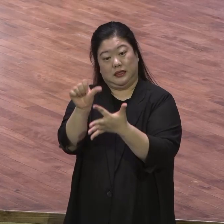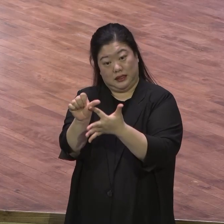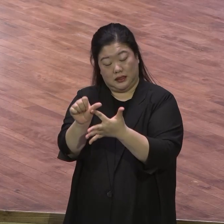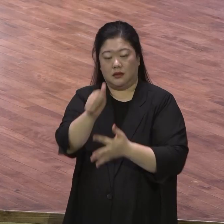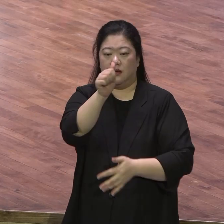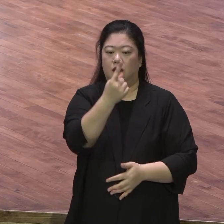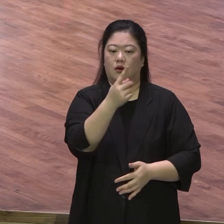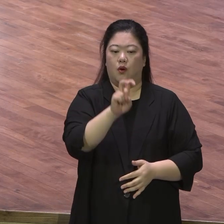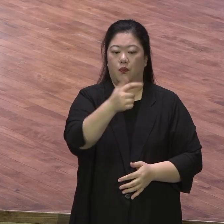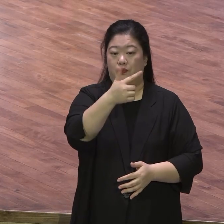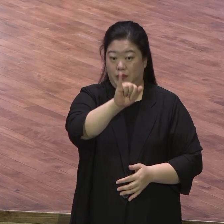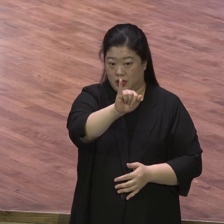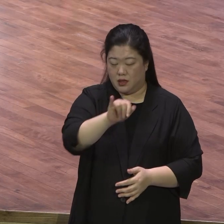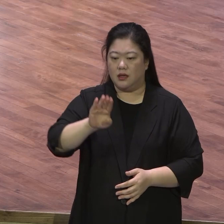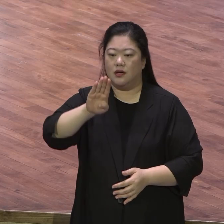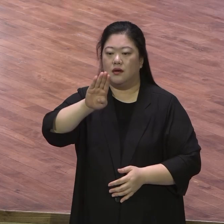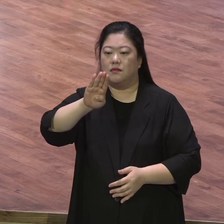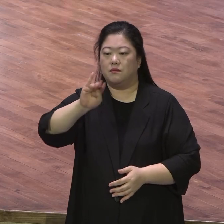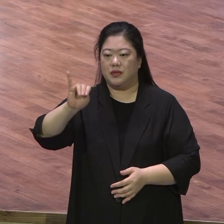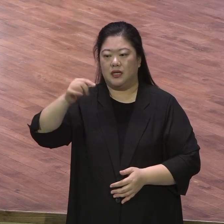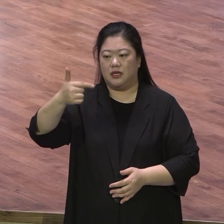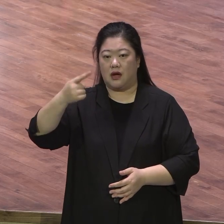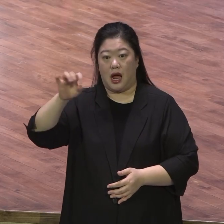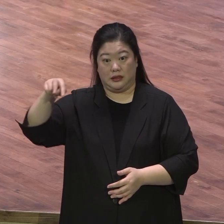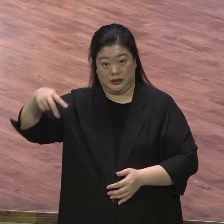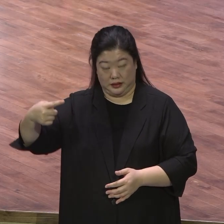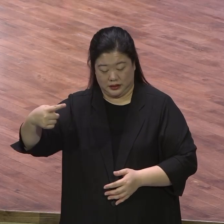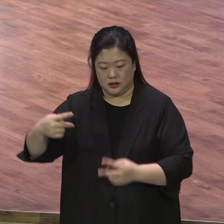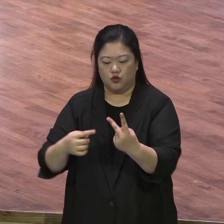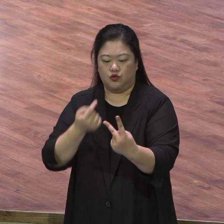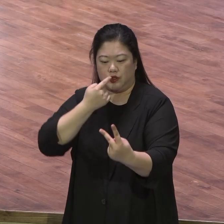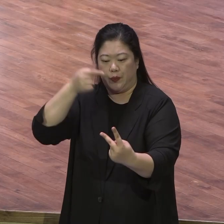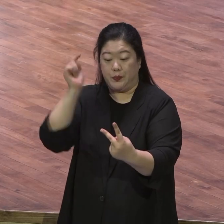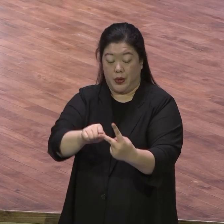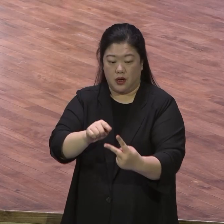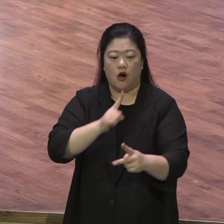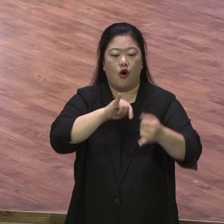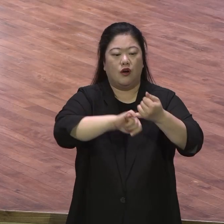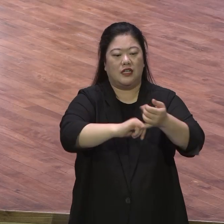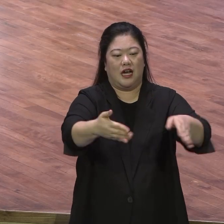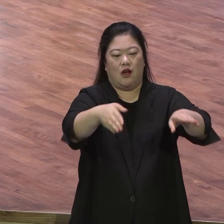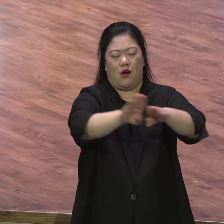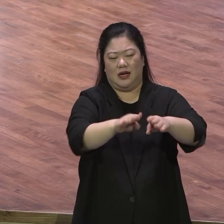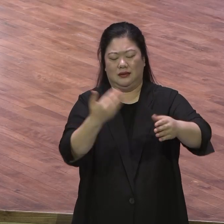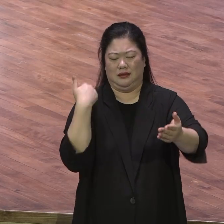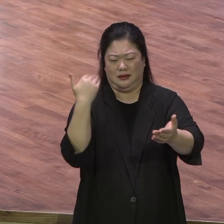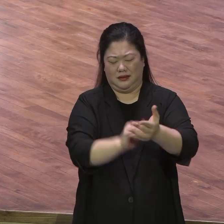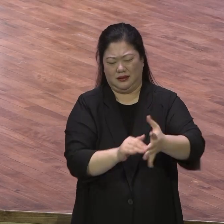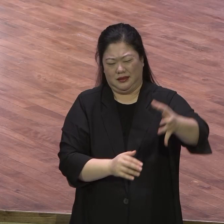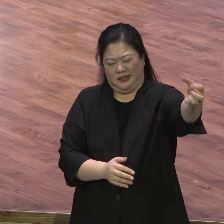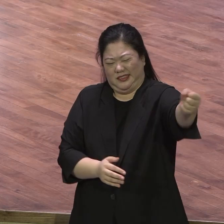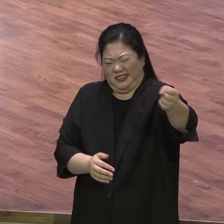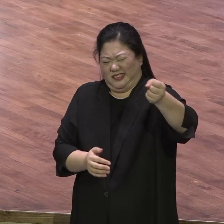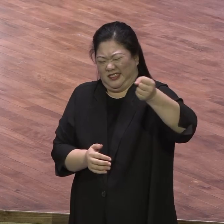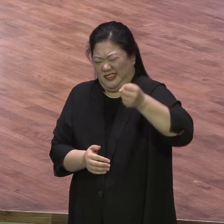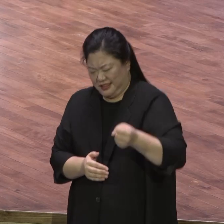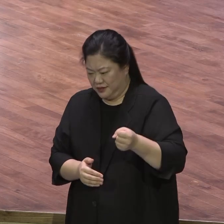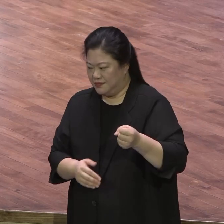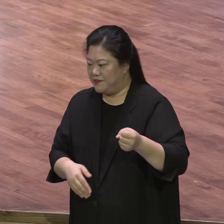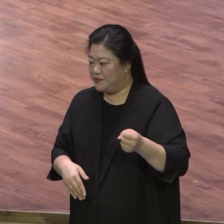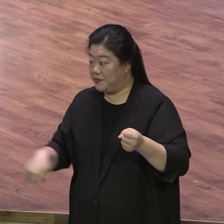이스라엘을 가져왔습니다. 은약괴를. 오니까 이스라엘 전체 사기가 충천했어요.